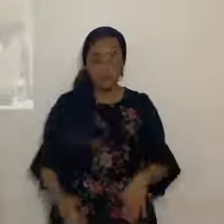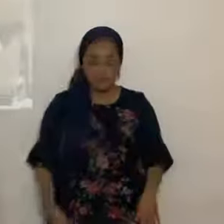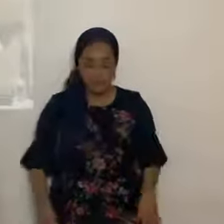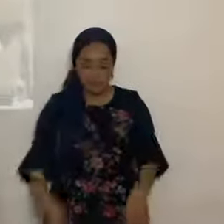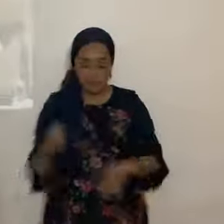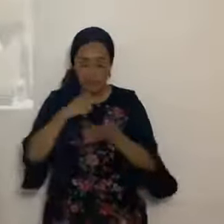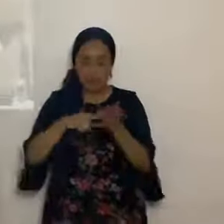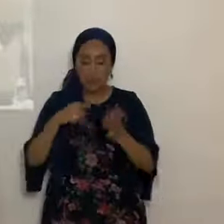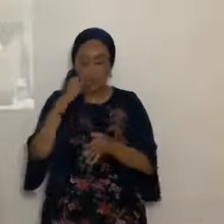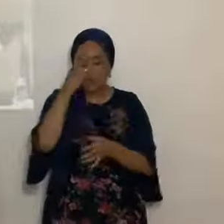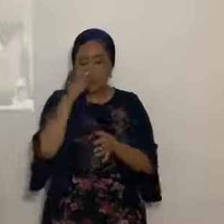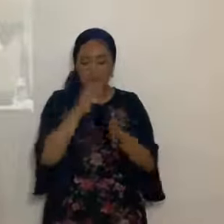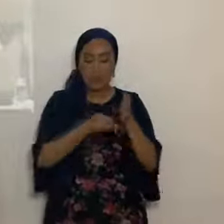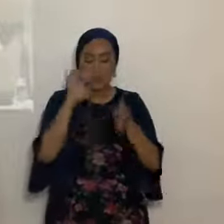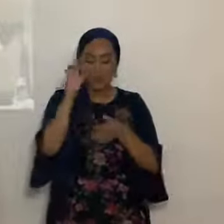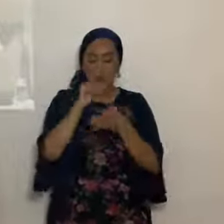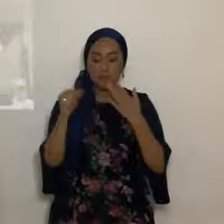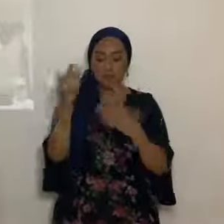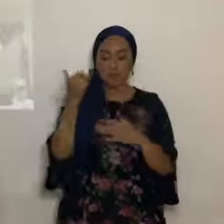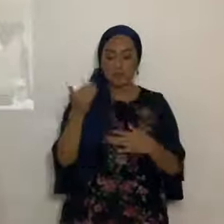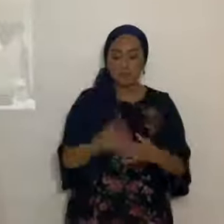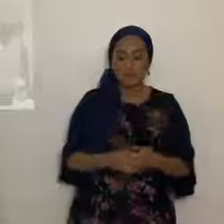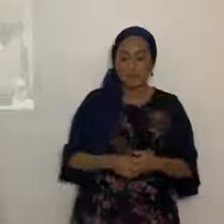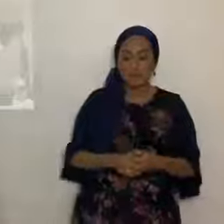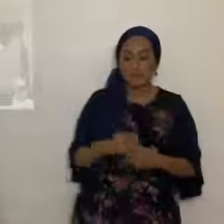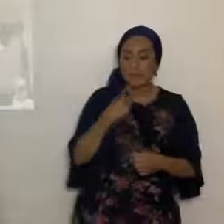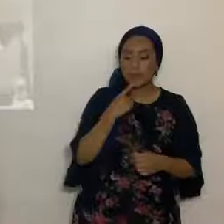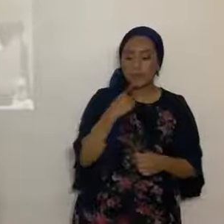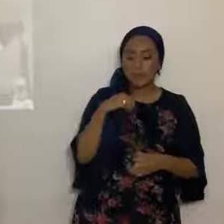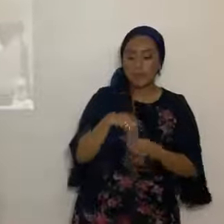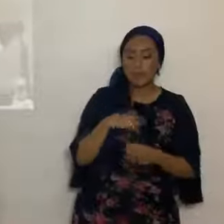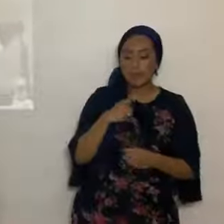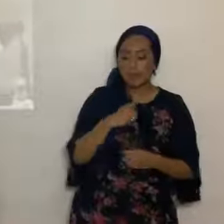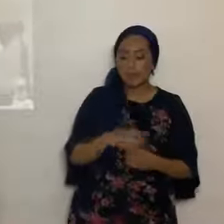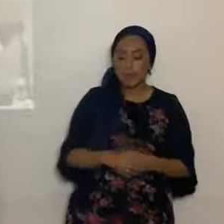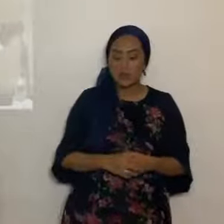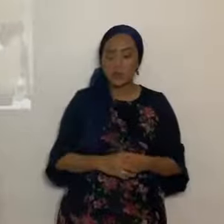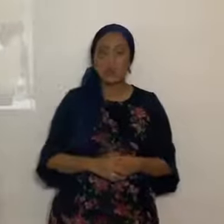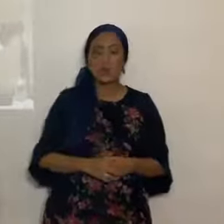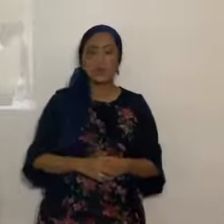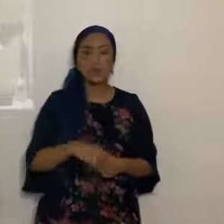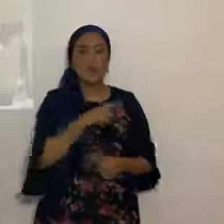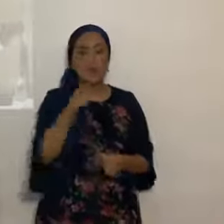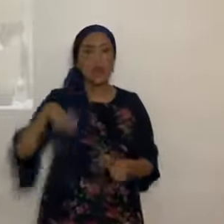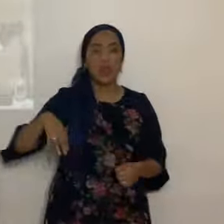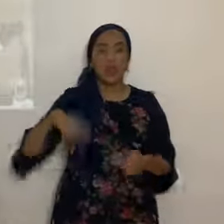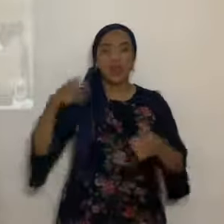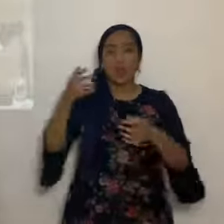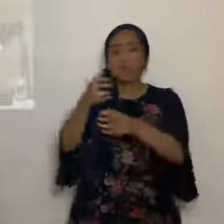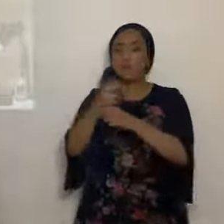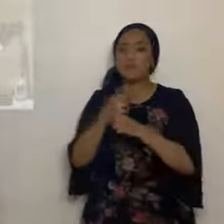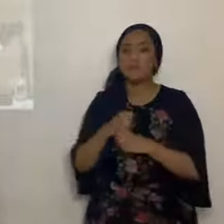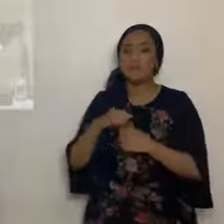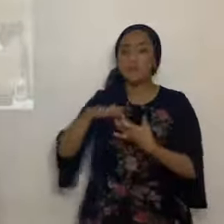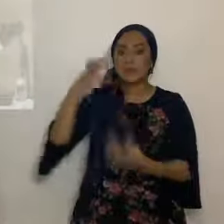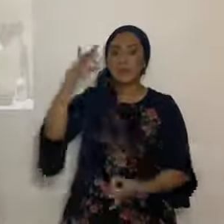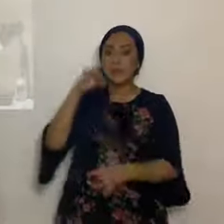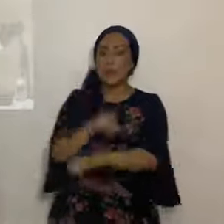a Romanos 8 y en el verso 15 dice así, pues no habéis recibido el espíritu de